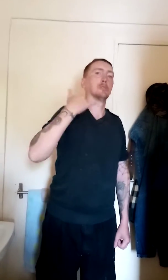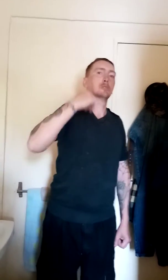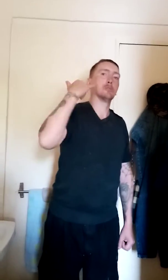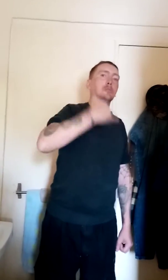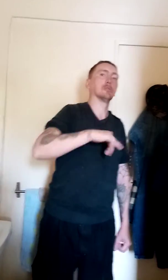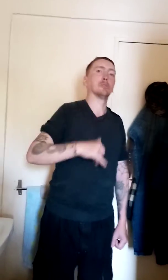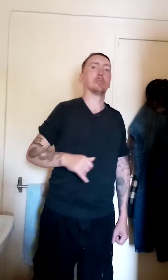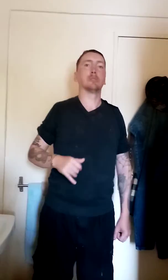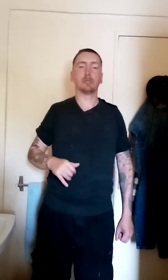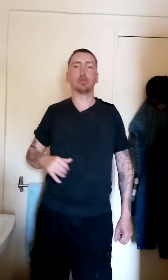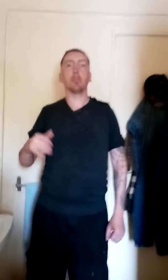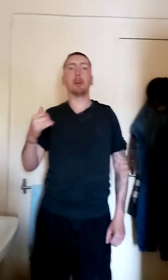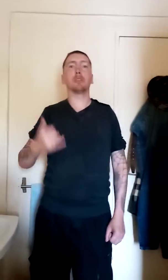Ouais, monsieur le maire.